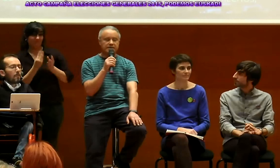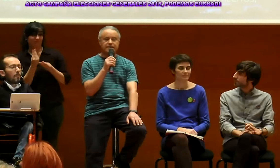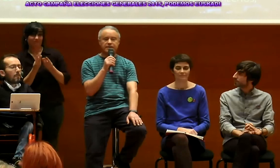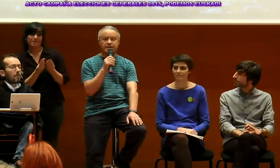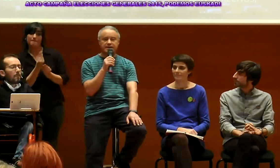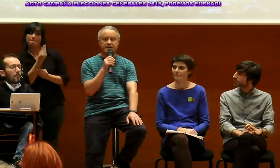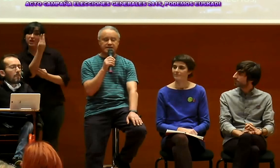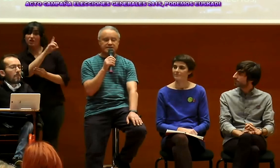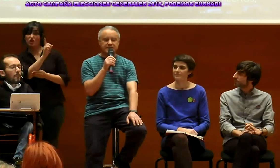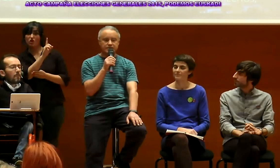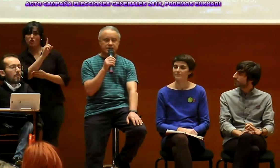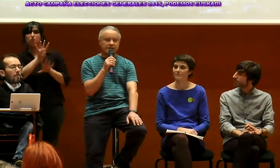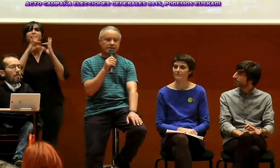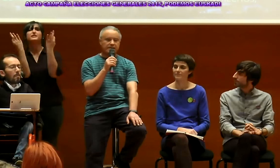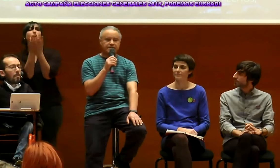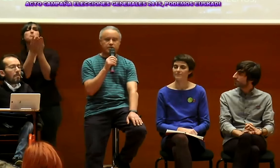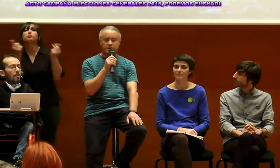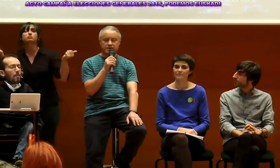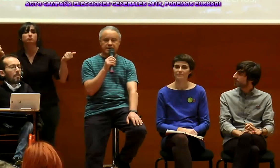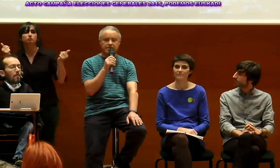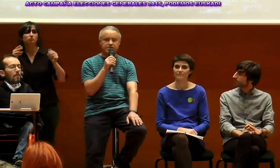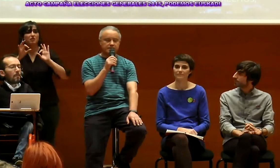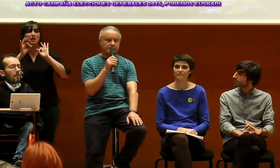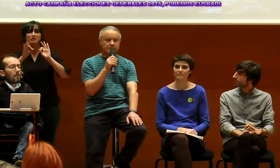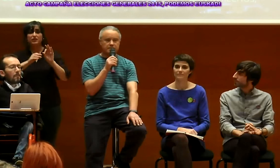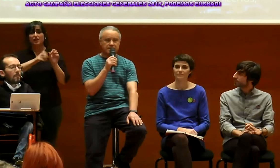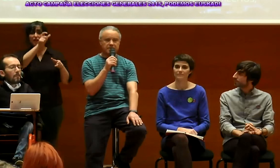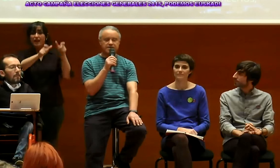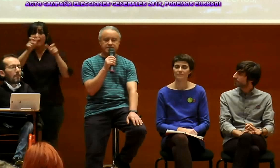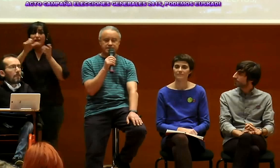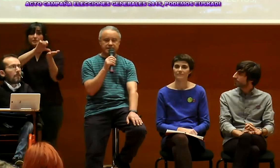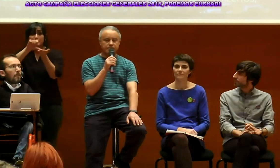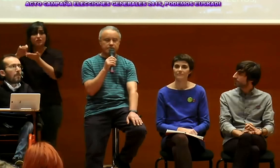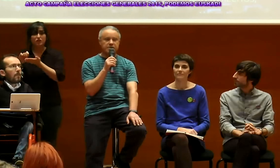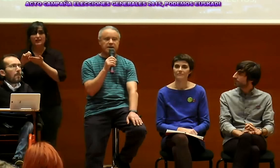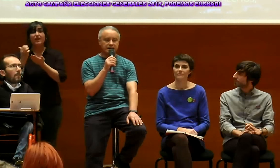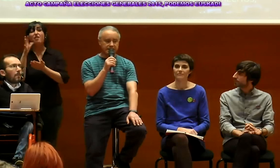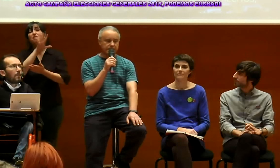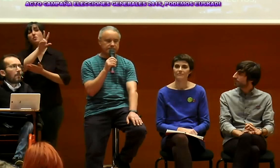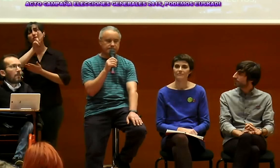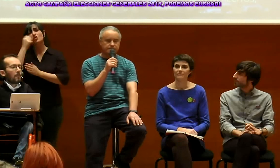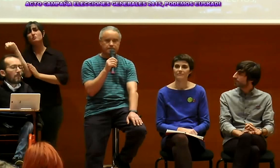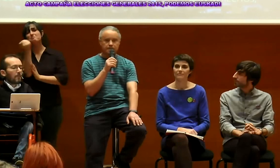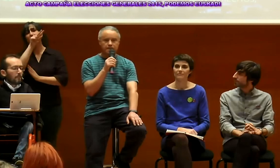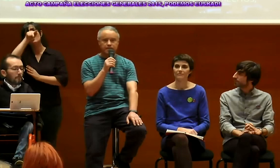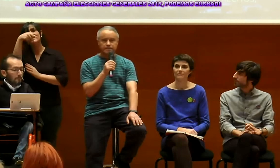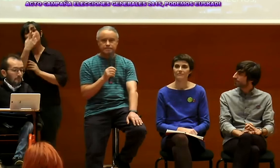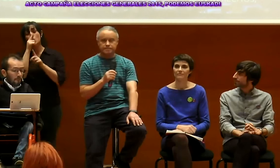y la ciudadanía se ahorra 52 millones de euros al año.